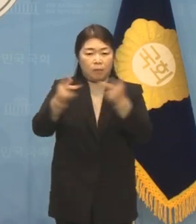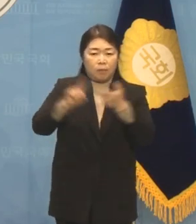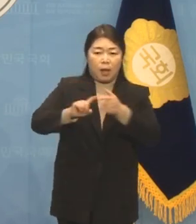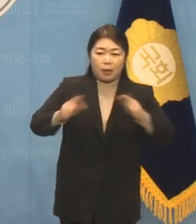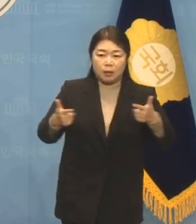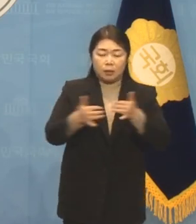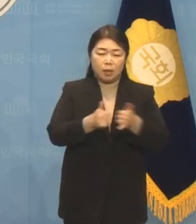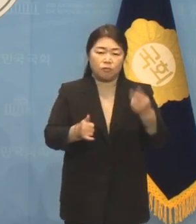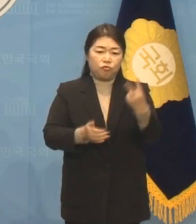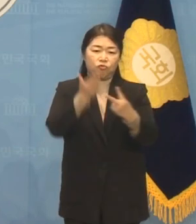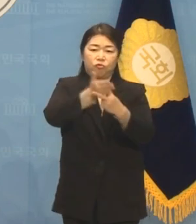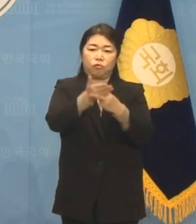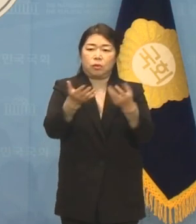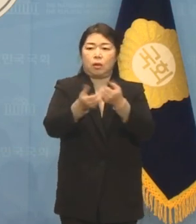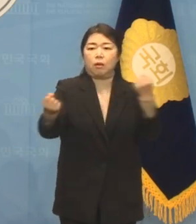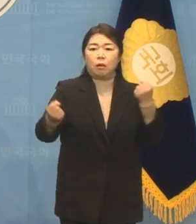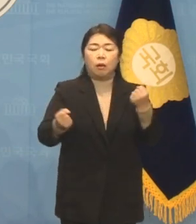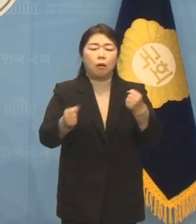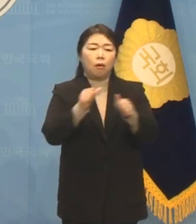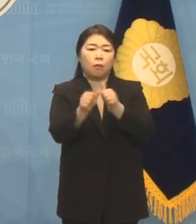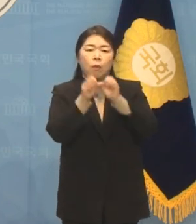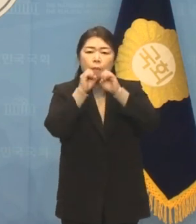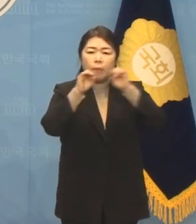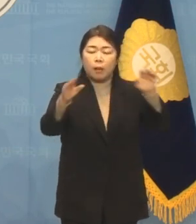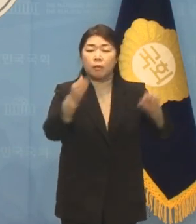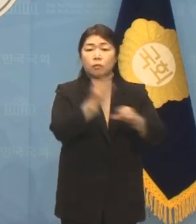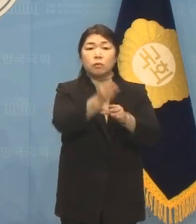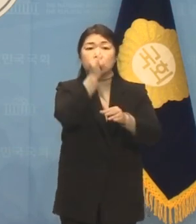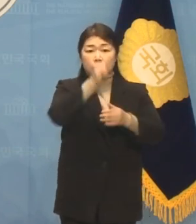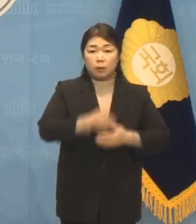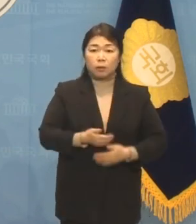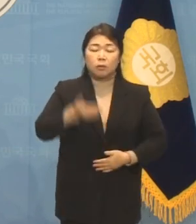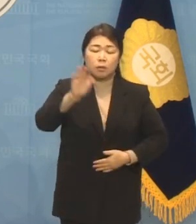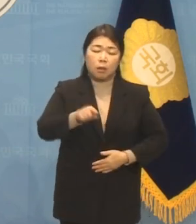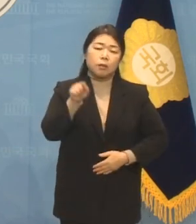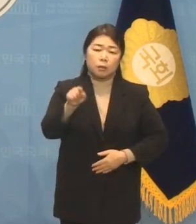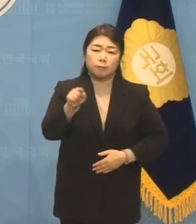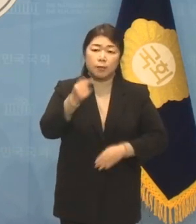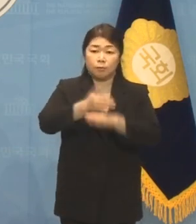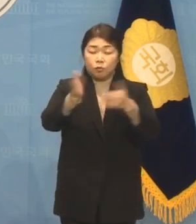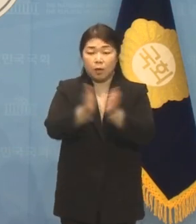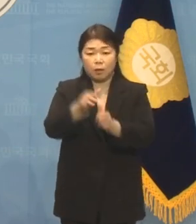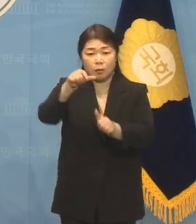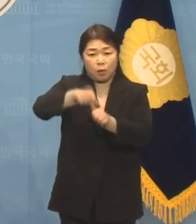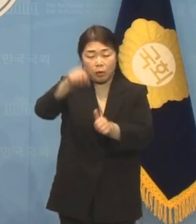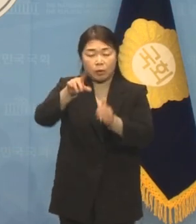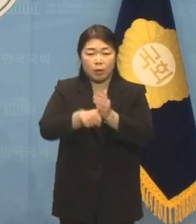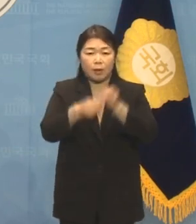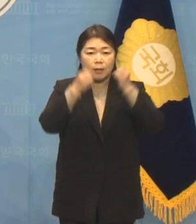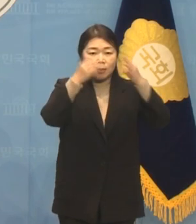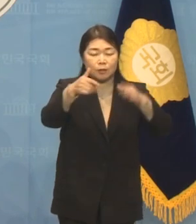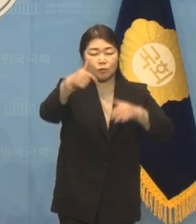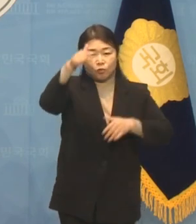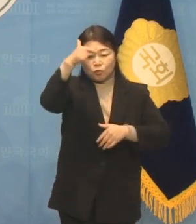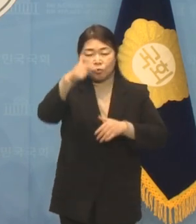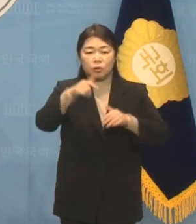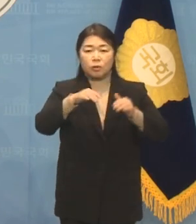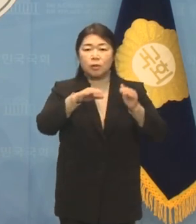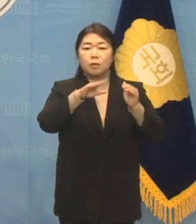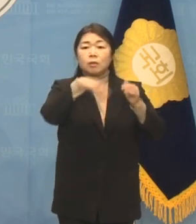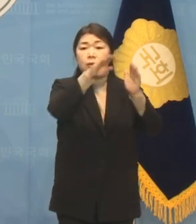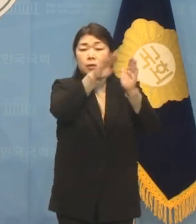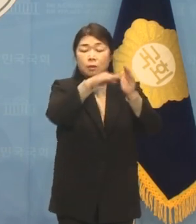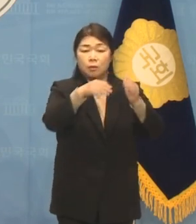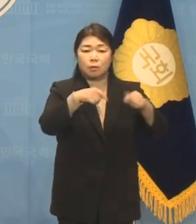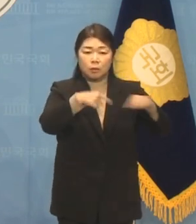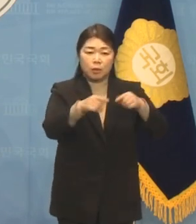대결 구도로 몰아가고 있습니다. 이는 민주당 선거에 신구 세대 정치인의 갈등을